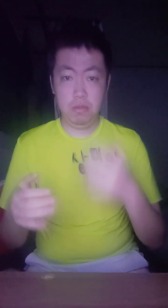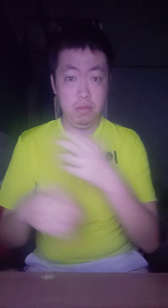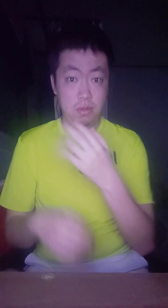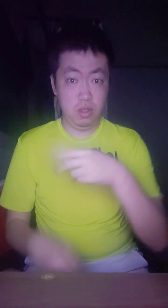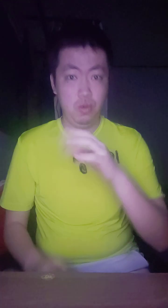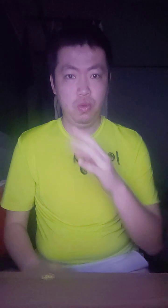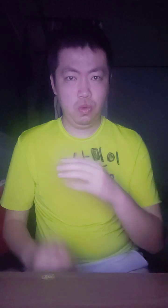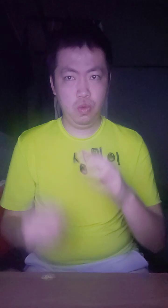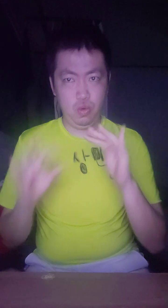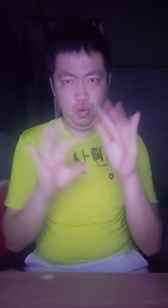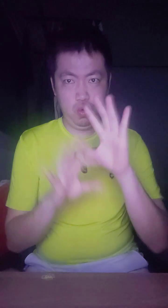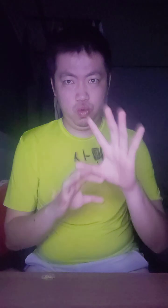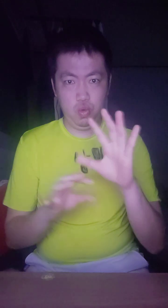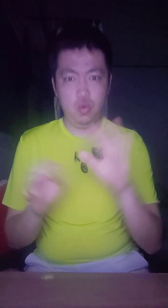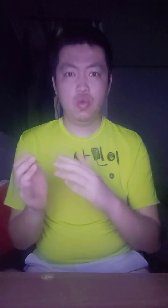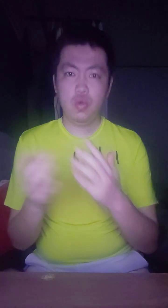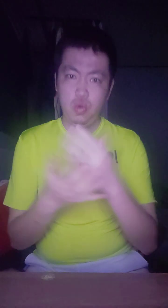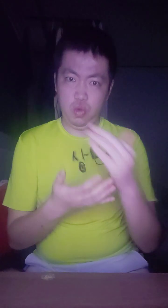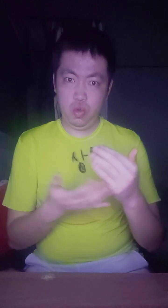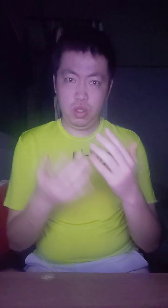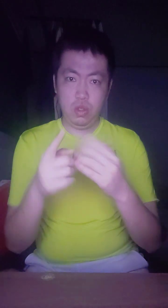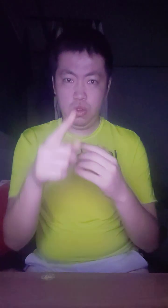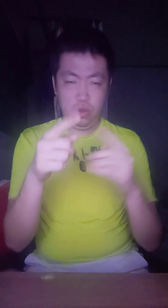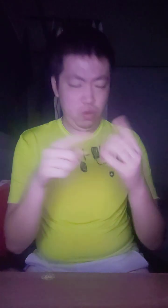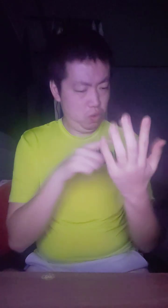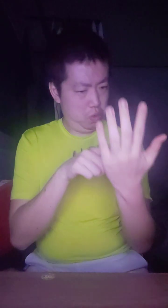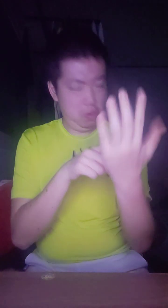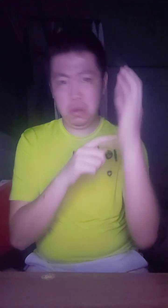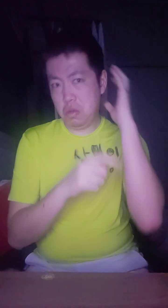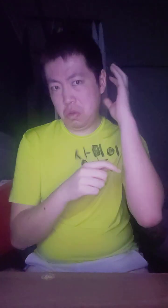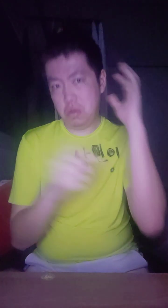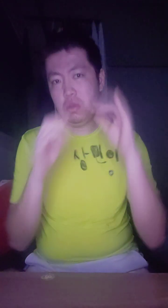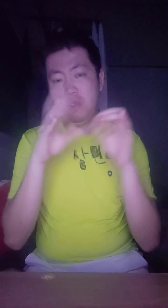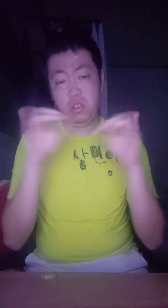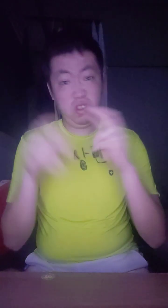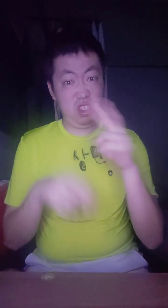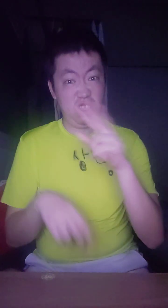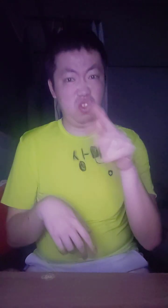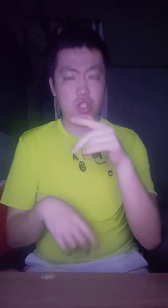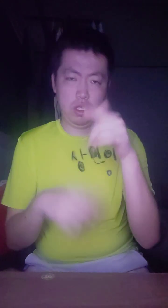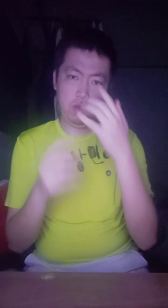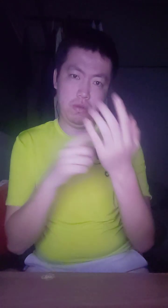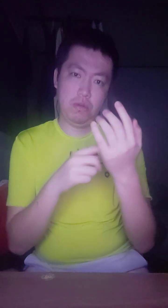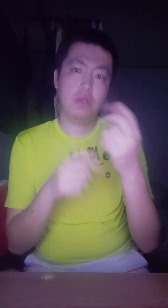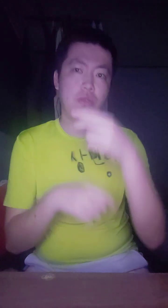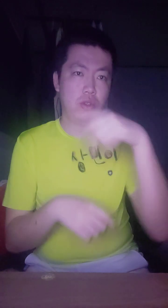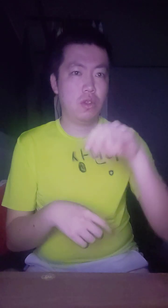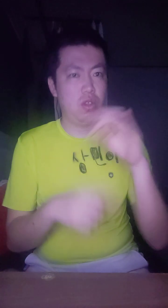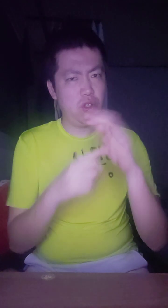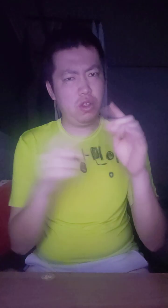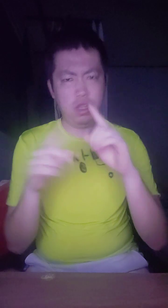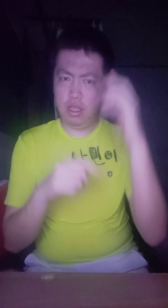의대 여자 화장실에선 휴대전화로 여성들을 모두 32차례 불법 촬영한 의대생도 있었습니다.